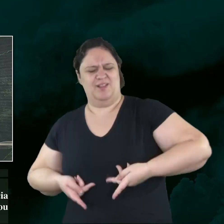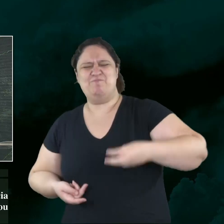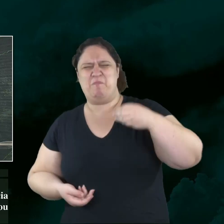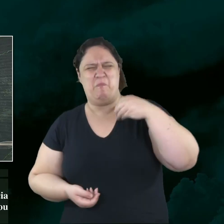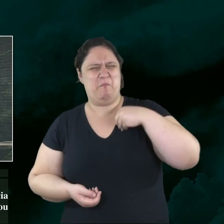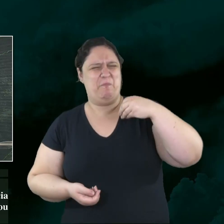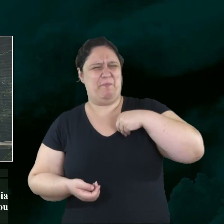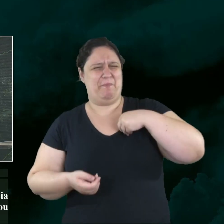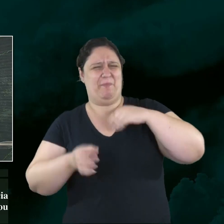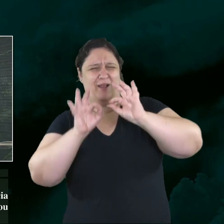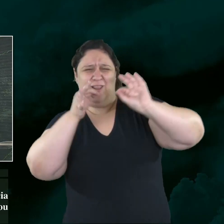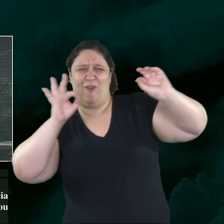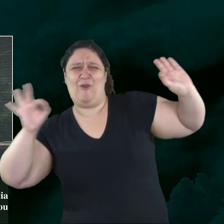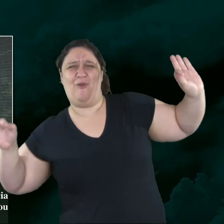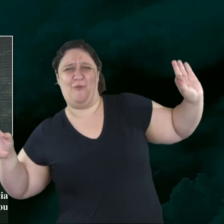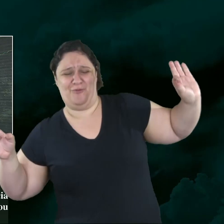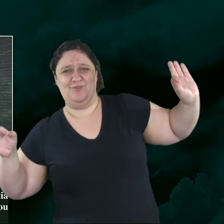ainda